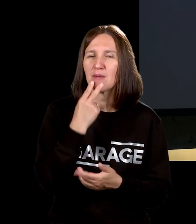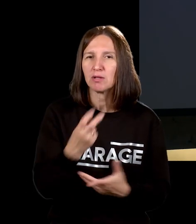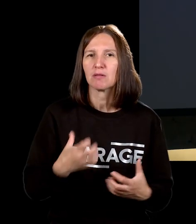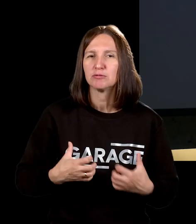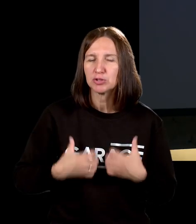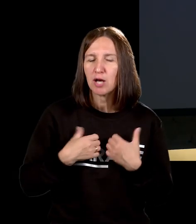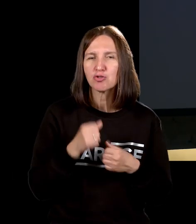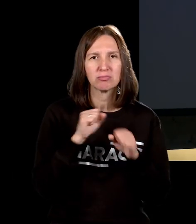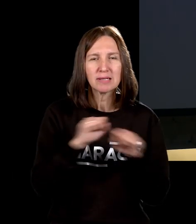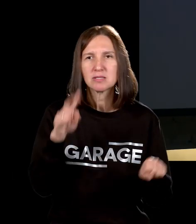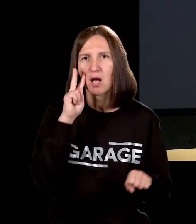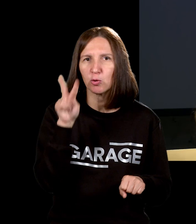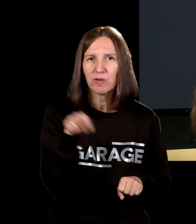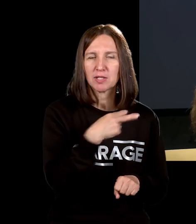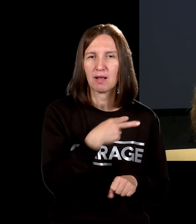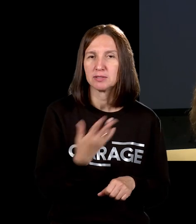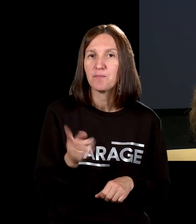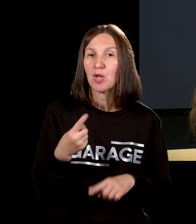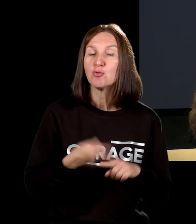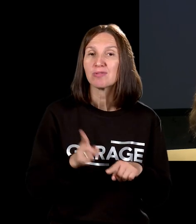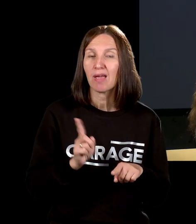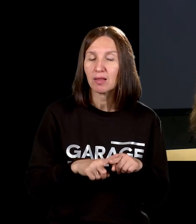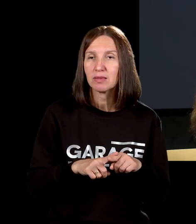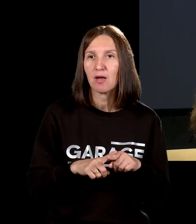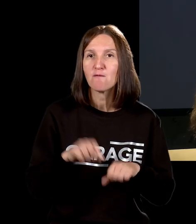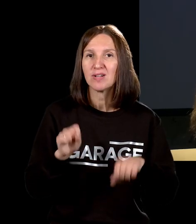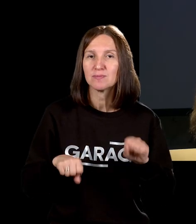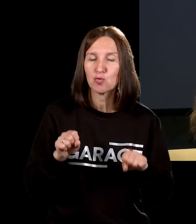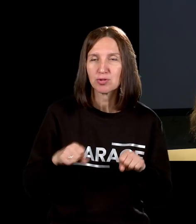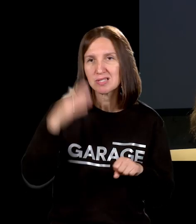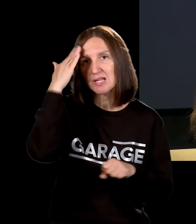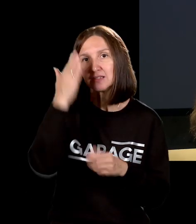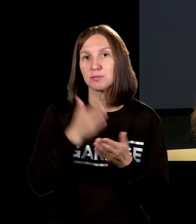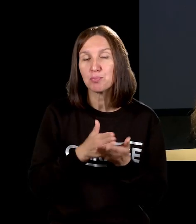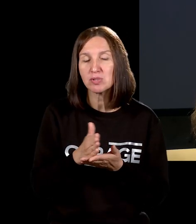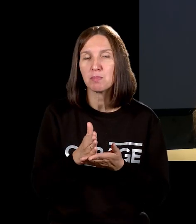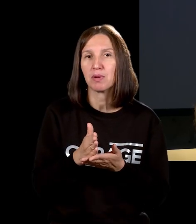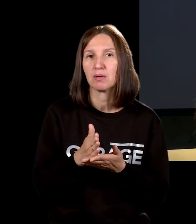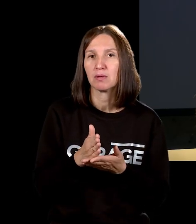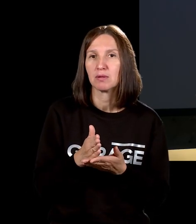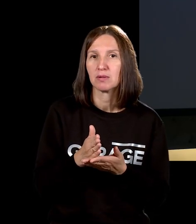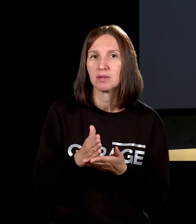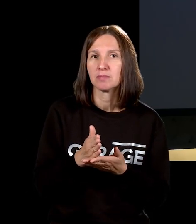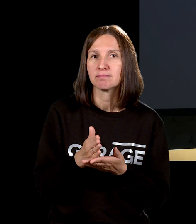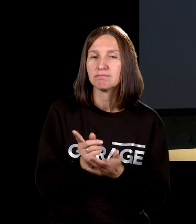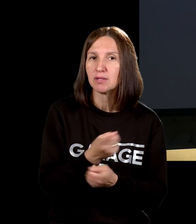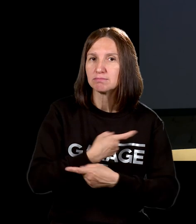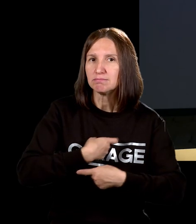вещи, не отводя глаза? Потому что это способ, это власть, да, это способ